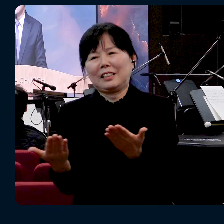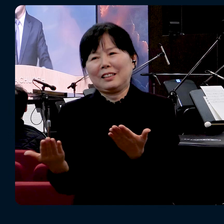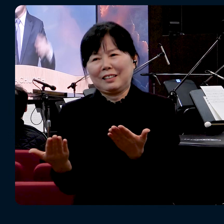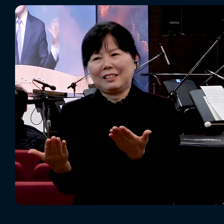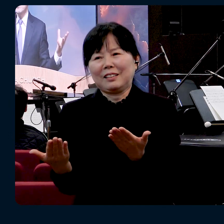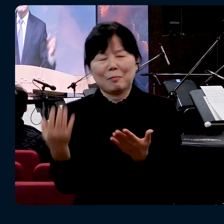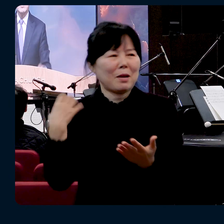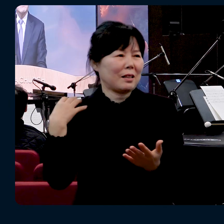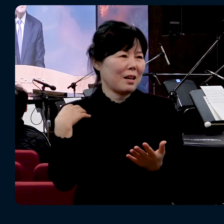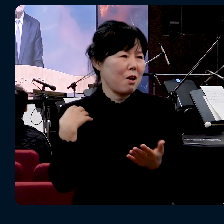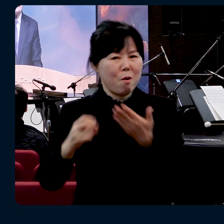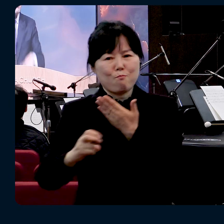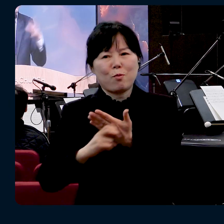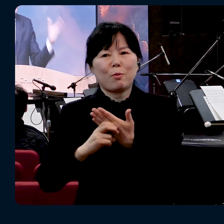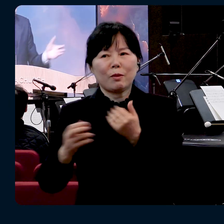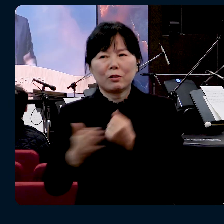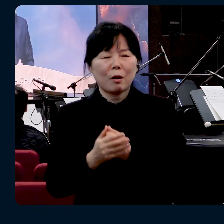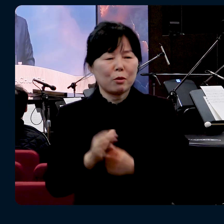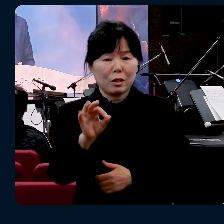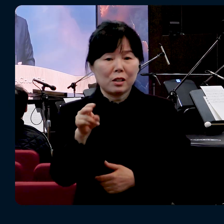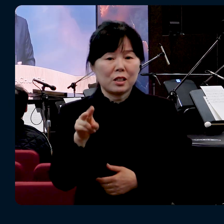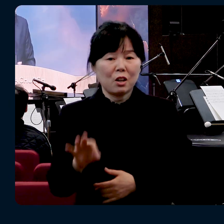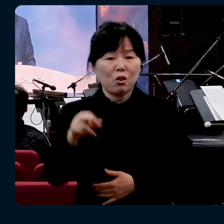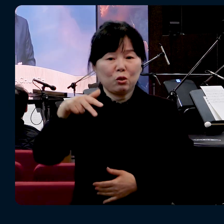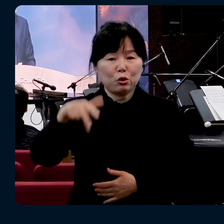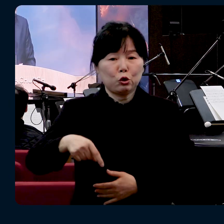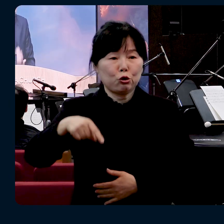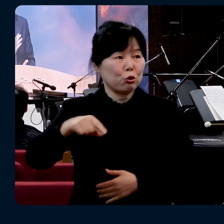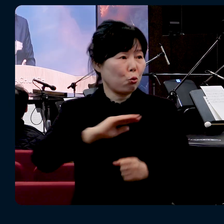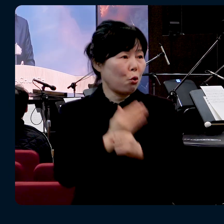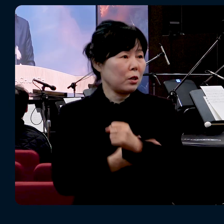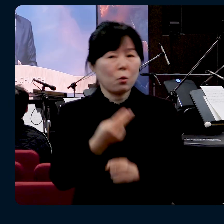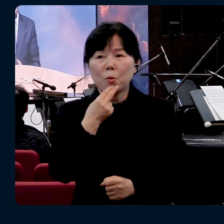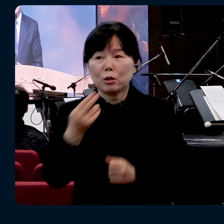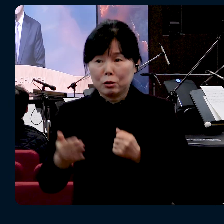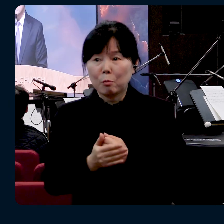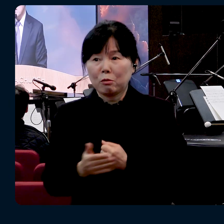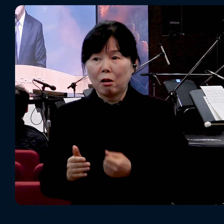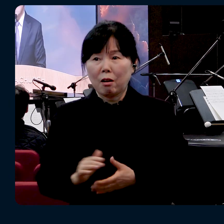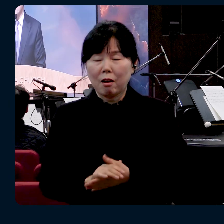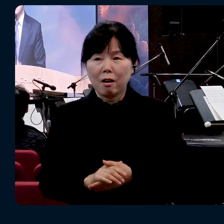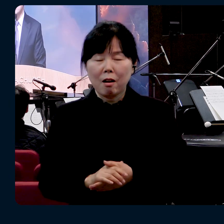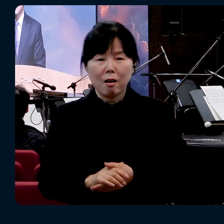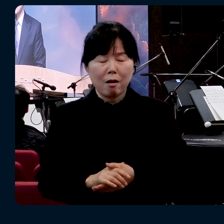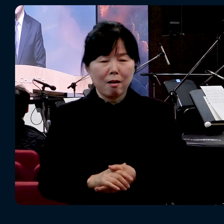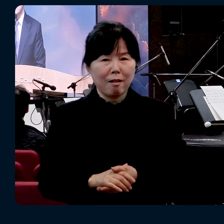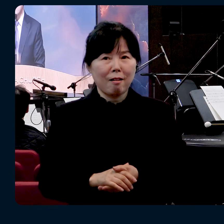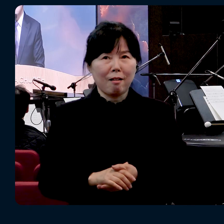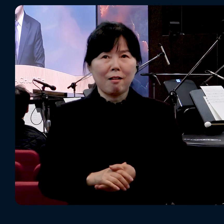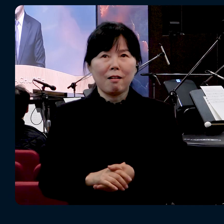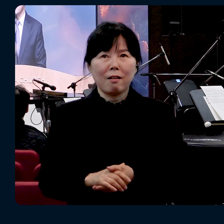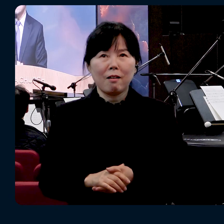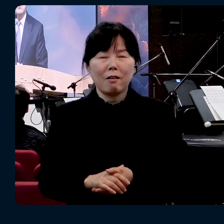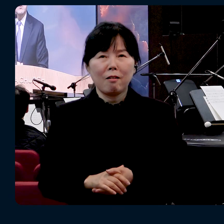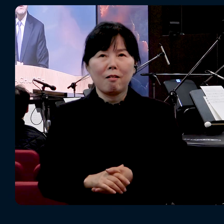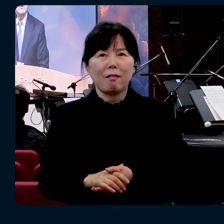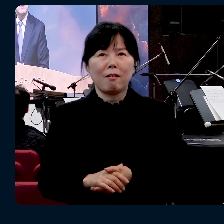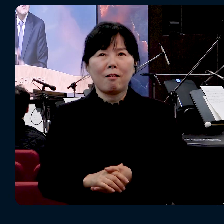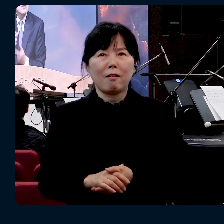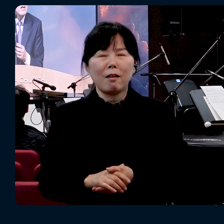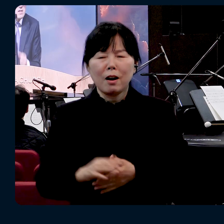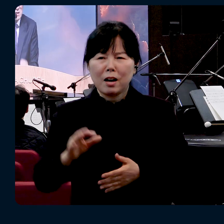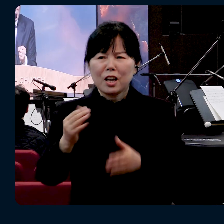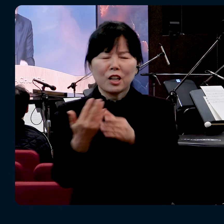거예요. 예, 불법 체류니까 영주권이 없으니까 처음에는 계속 뭐예요? 체크를 못 받고 그냥